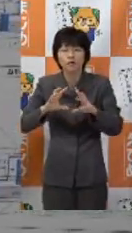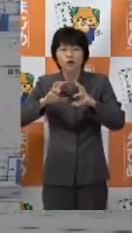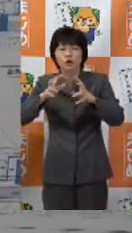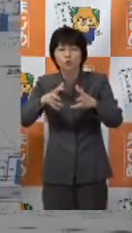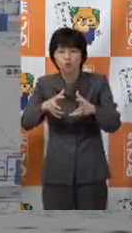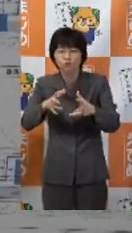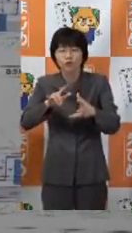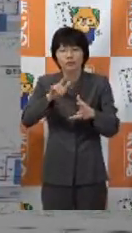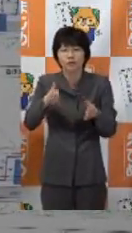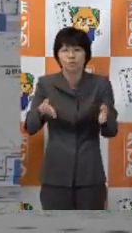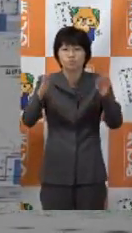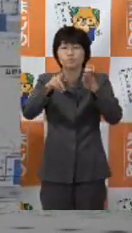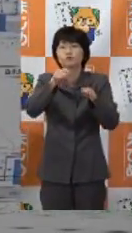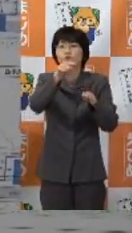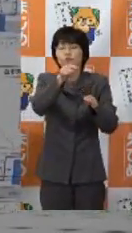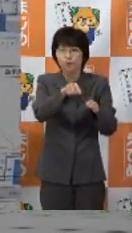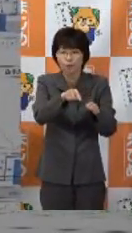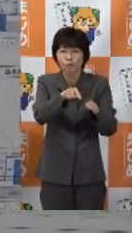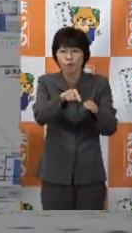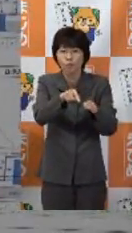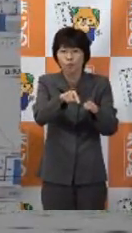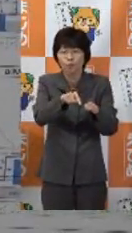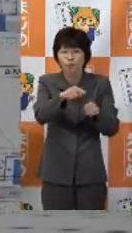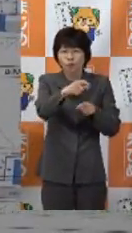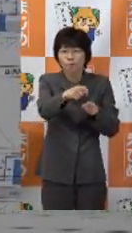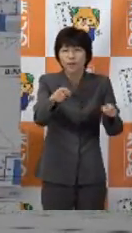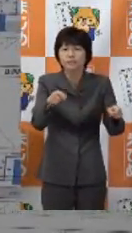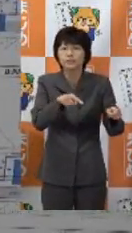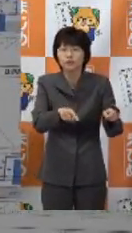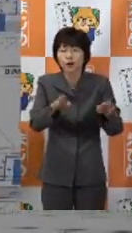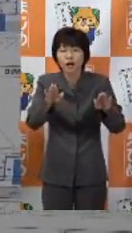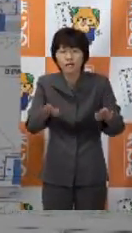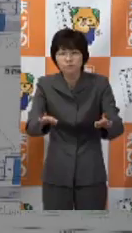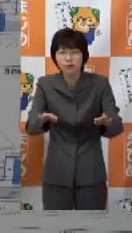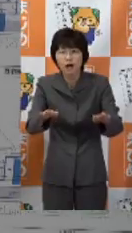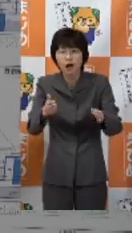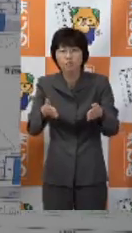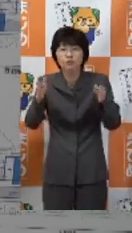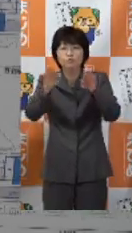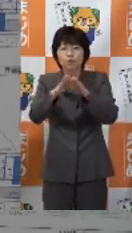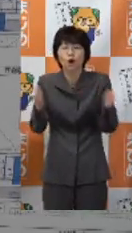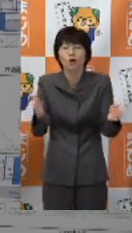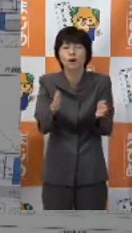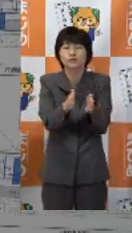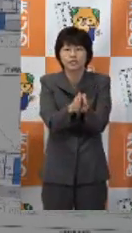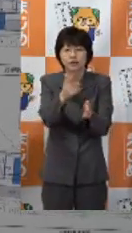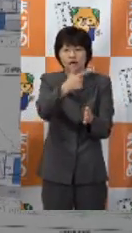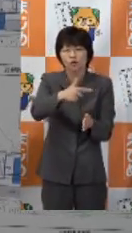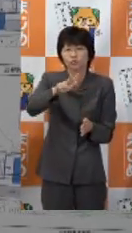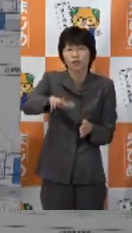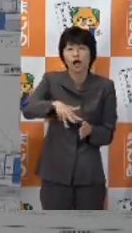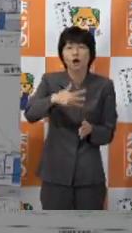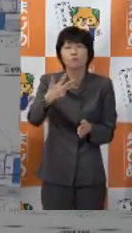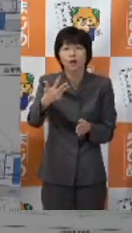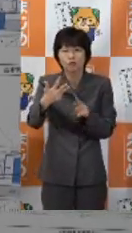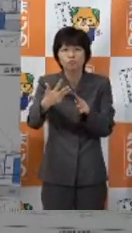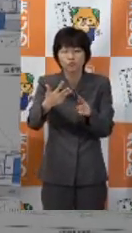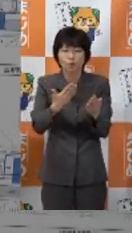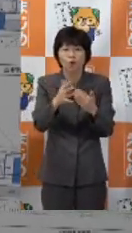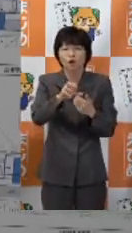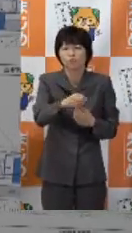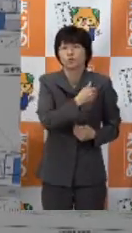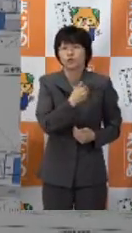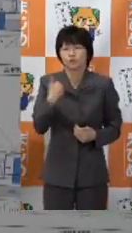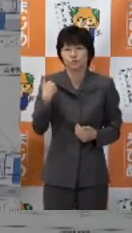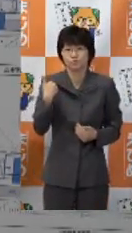増築するパンでありますこの場合国際線旅客ビルののレールが面積は銀行